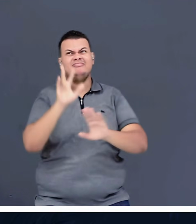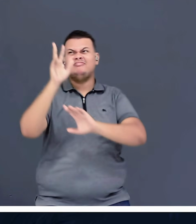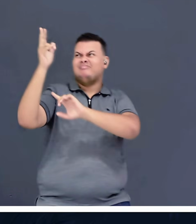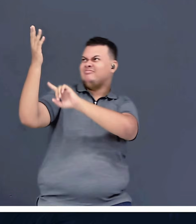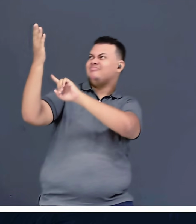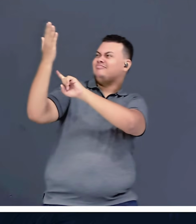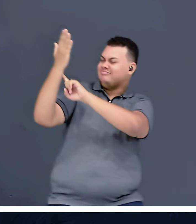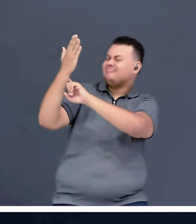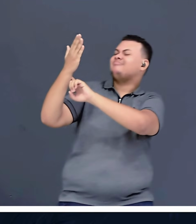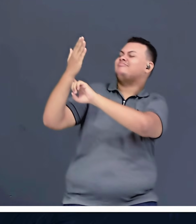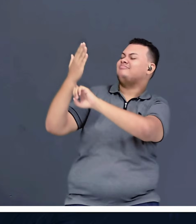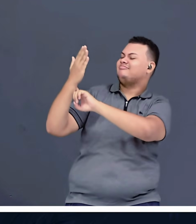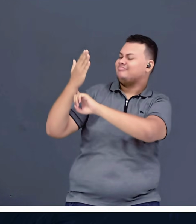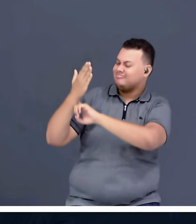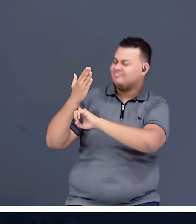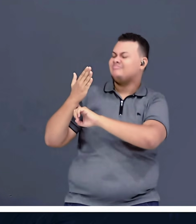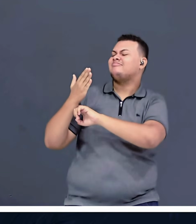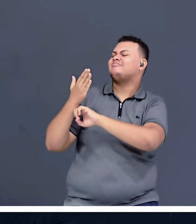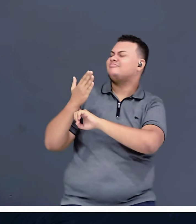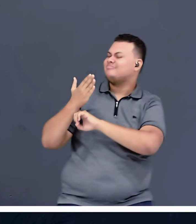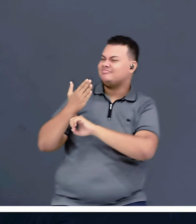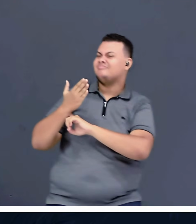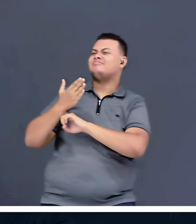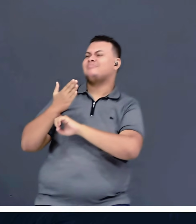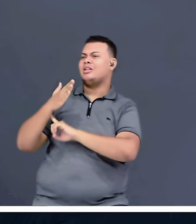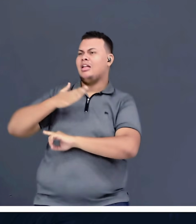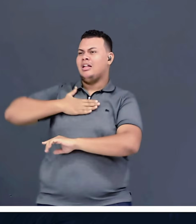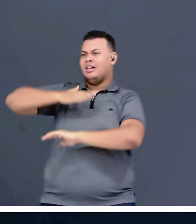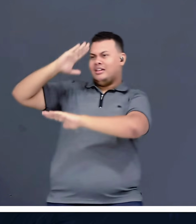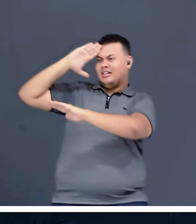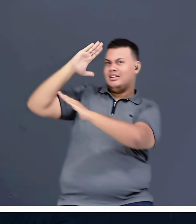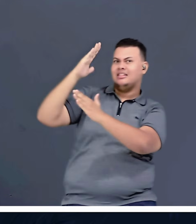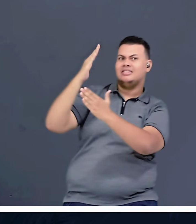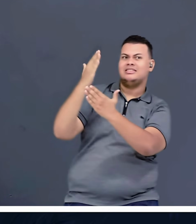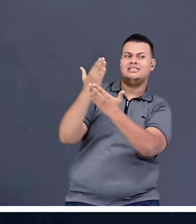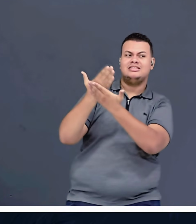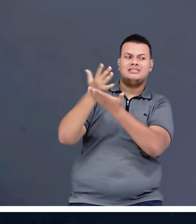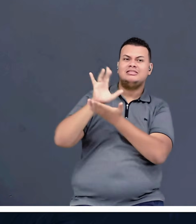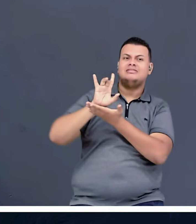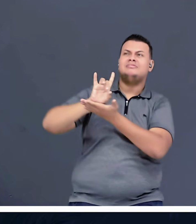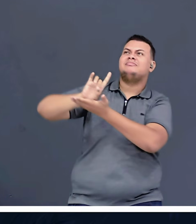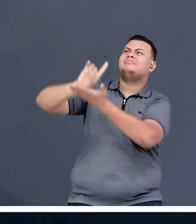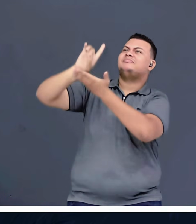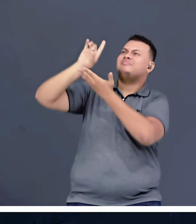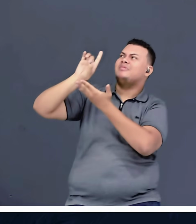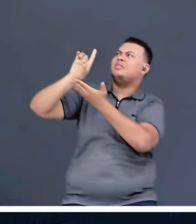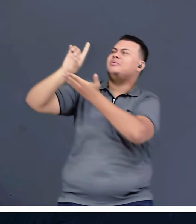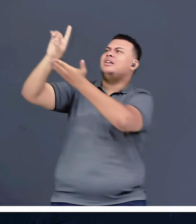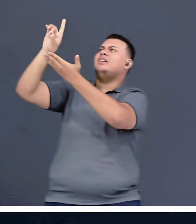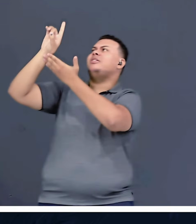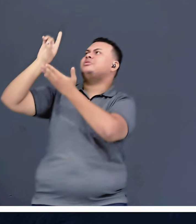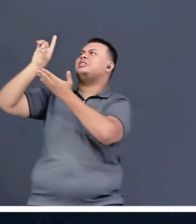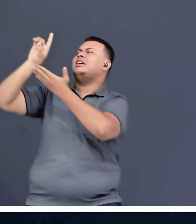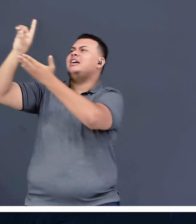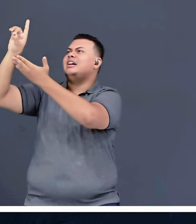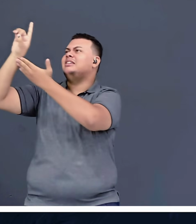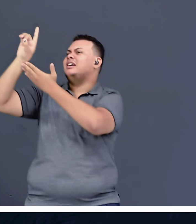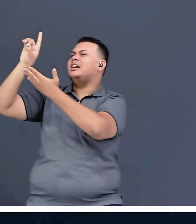fé, deliberada, para abençoar a vida de outras pessoas e estarmos preparados para